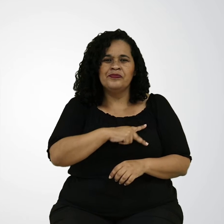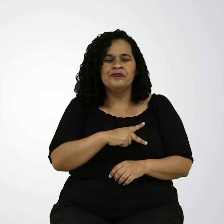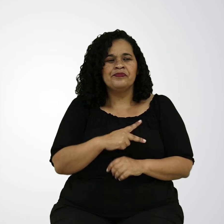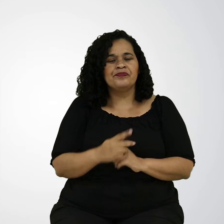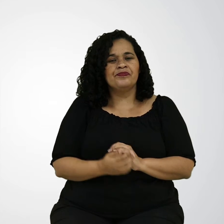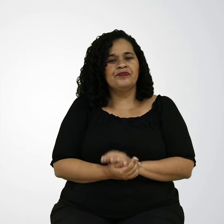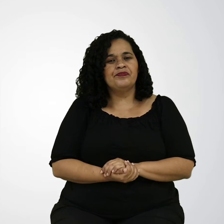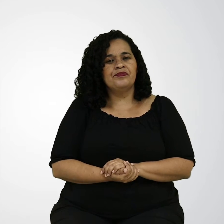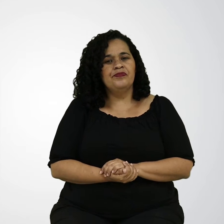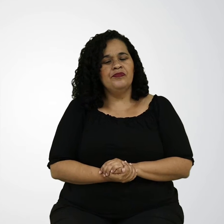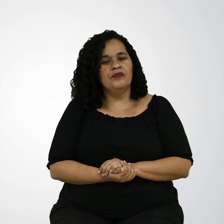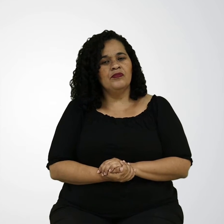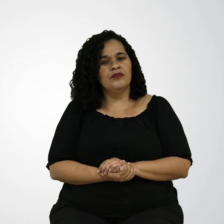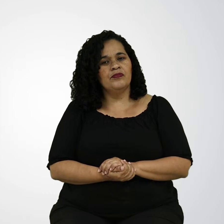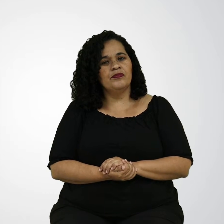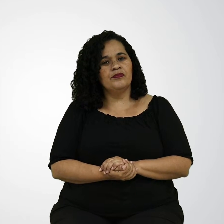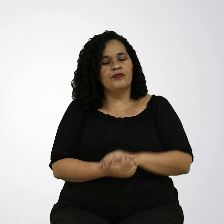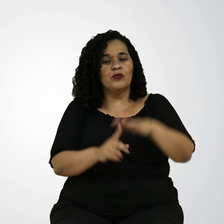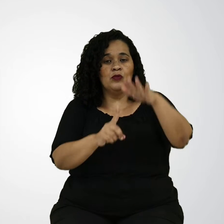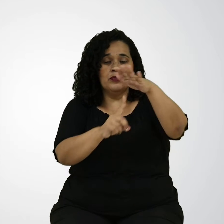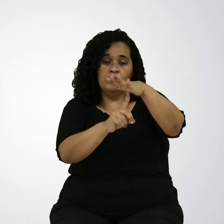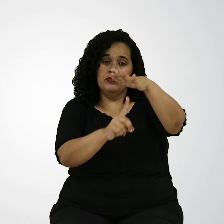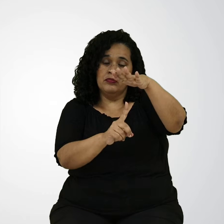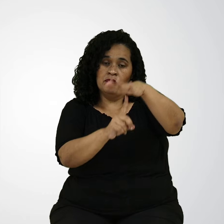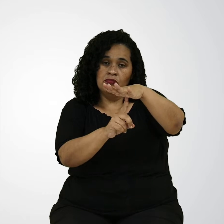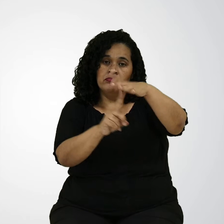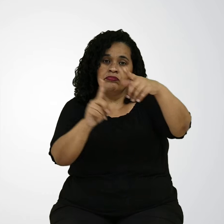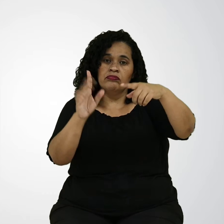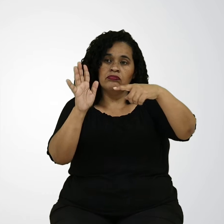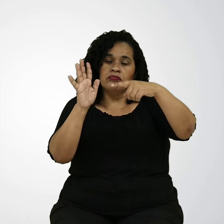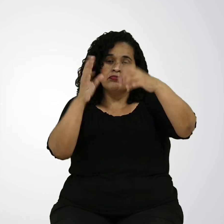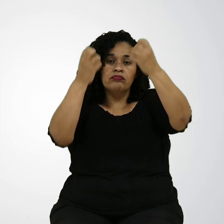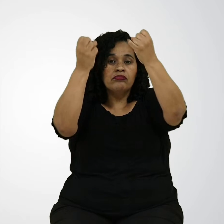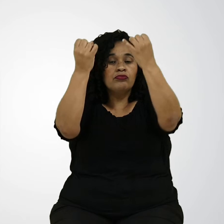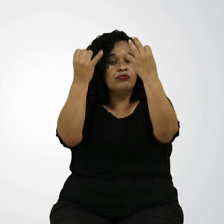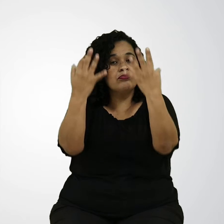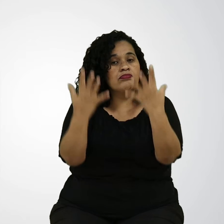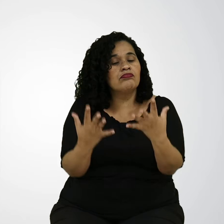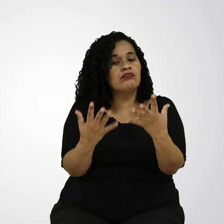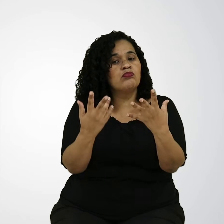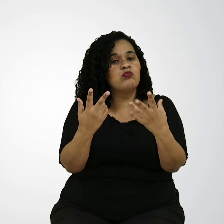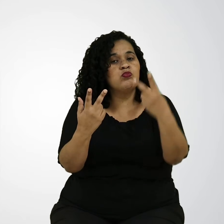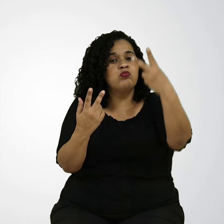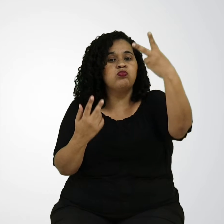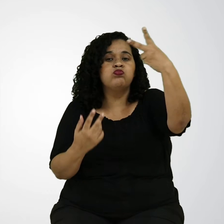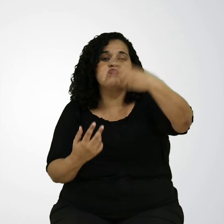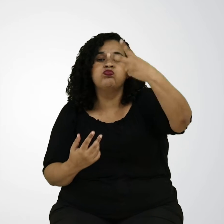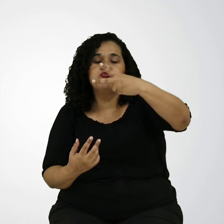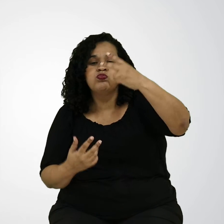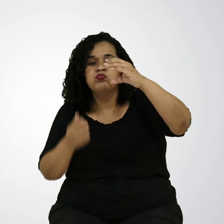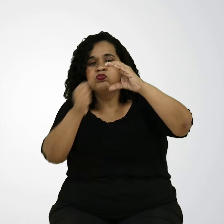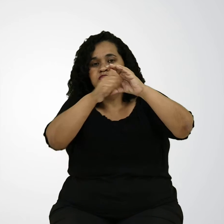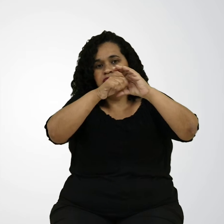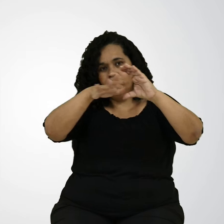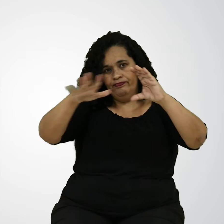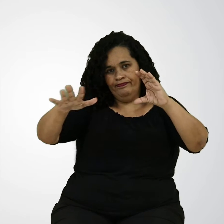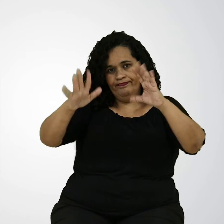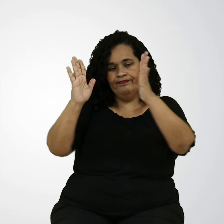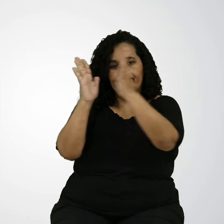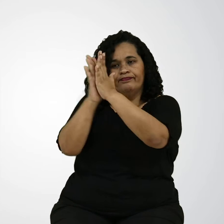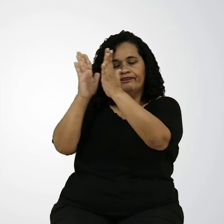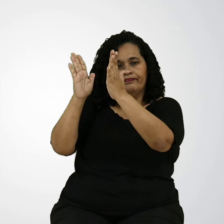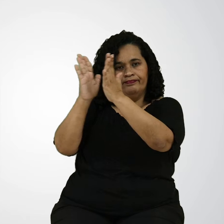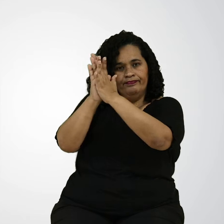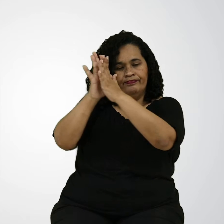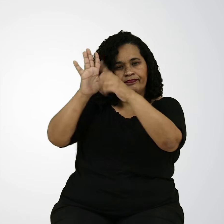até no comentário do primeiro item, ele vai trazer pelo menos duas características da oração